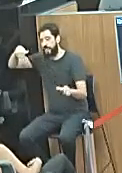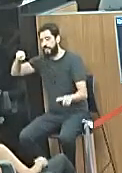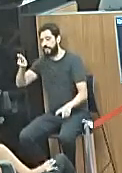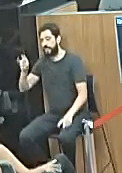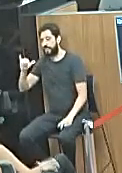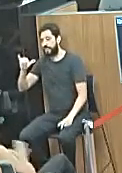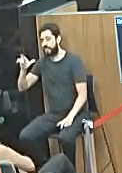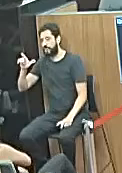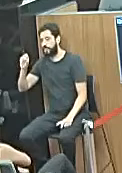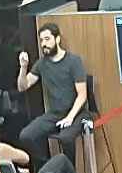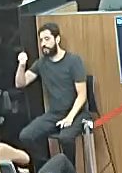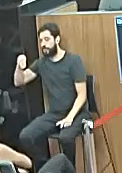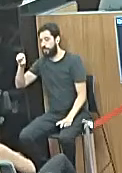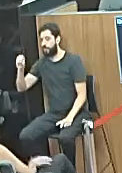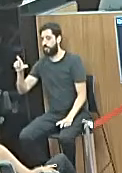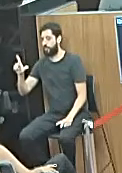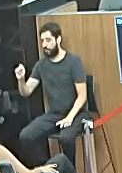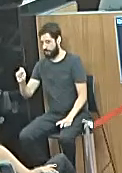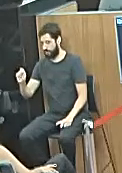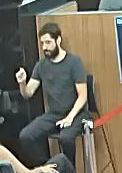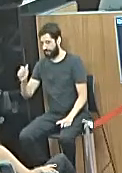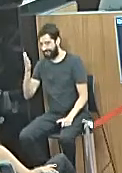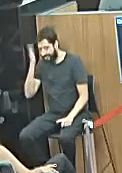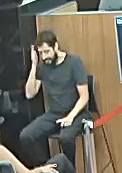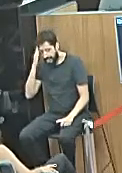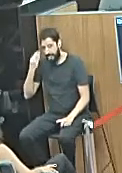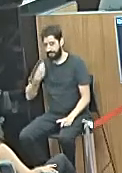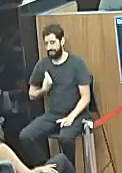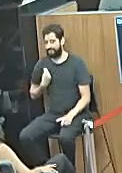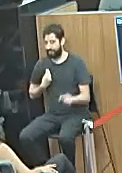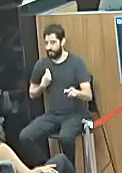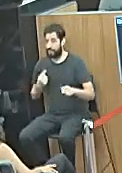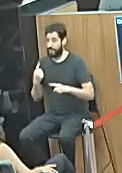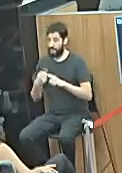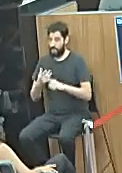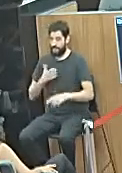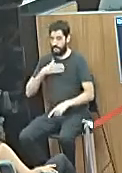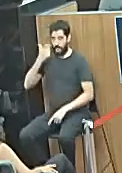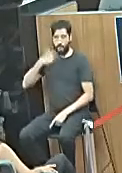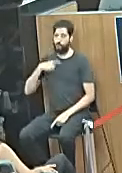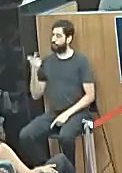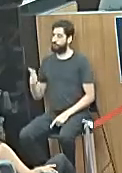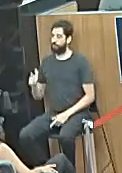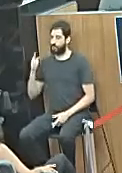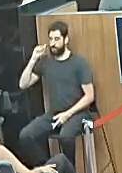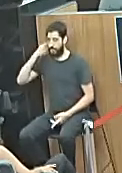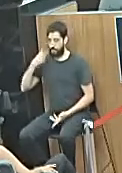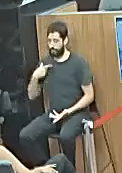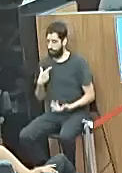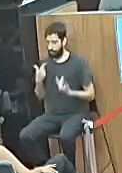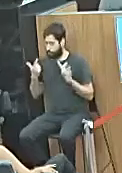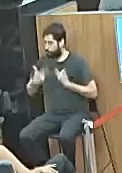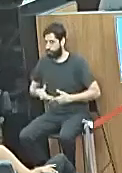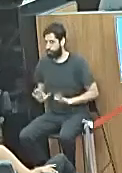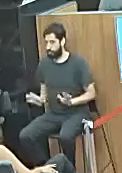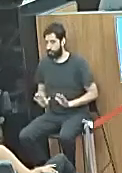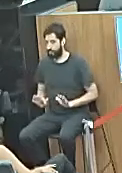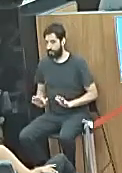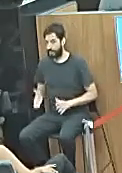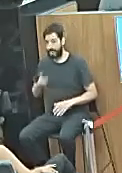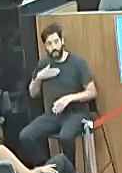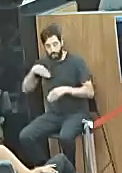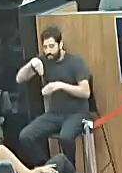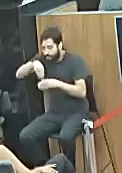sabe por mais que eu tenha sensibilidade porque eu não sou negro porque eu não sou um de um